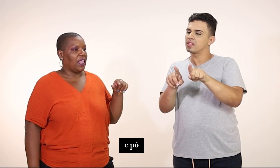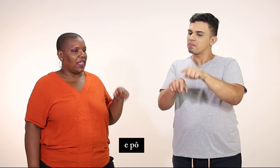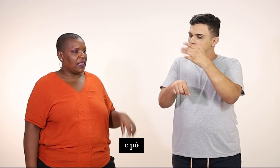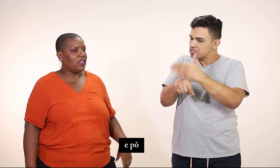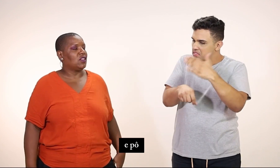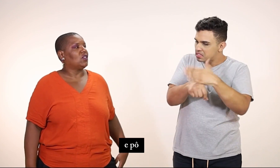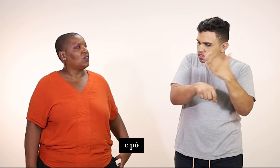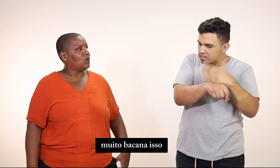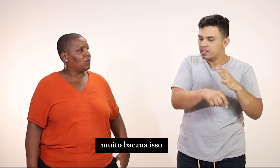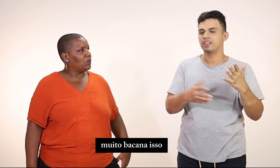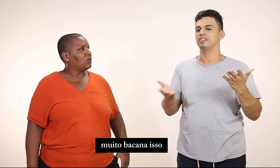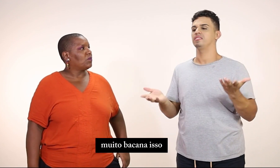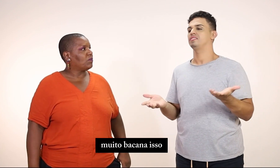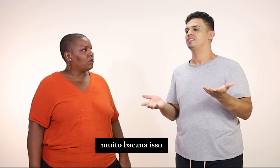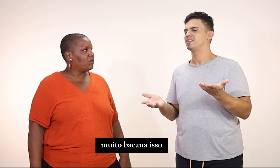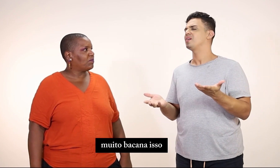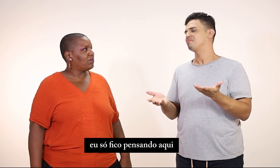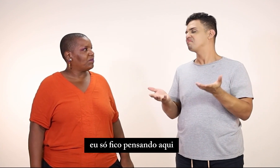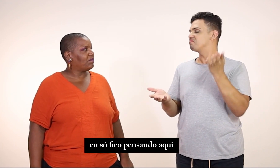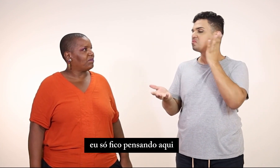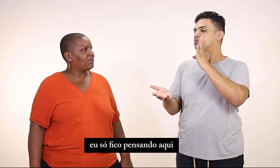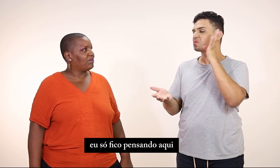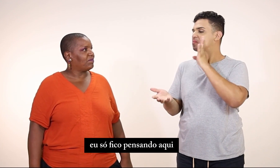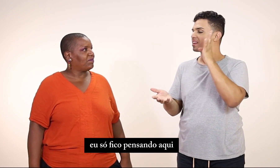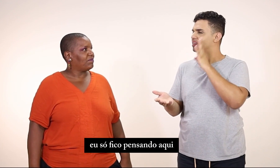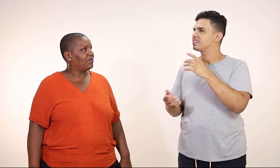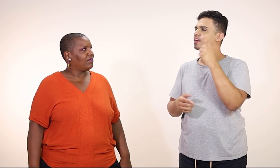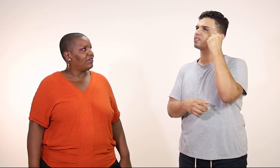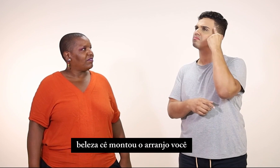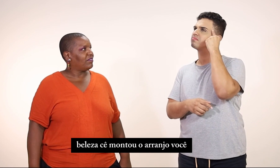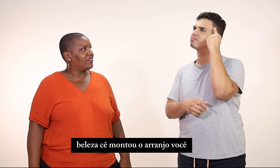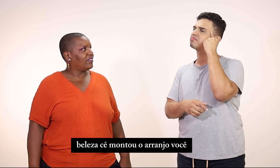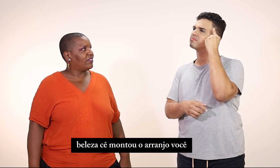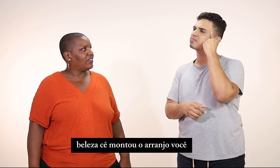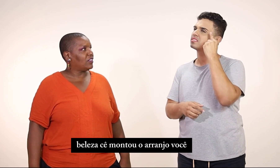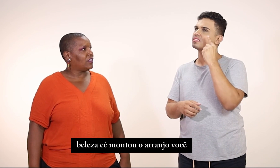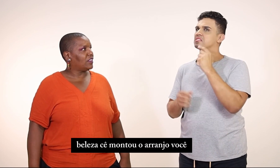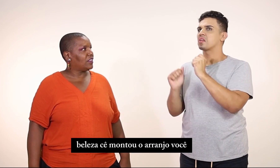E, pô, muito bacana isso. Eu só fico pensando aqui, beleza, você montou o arranjo.